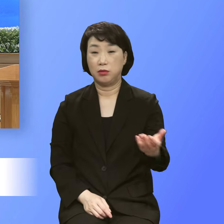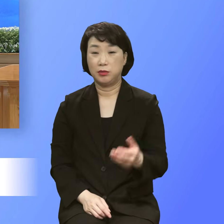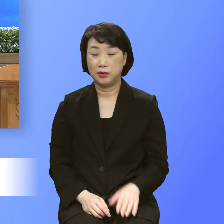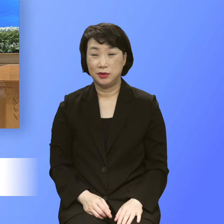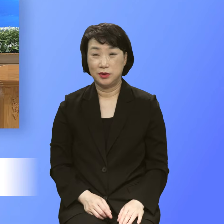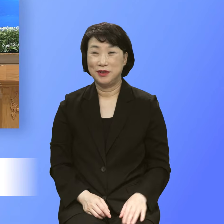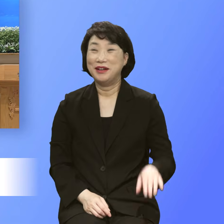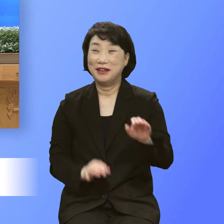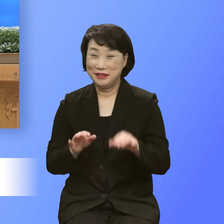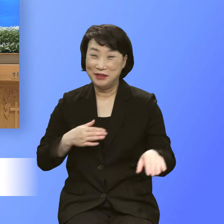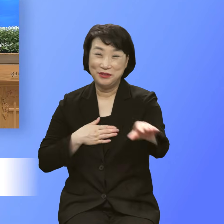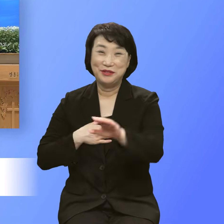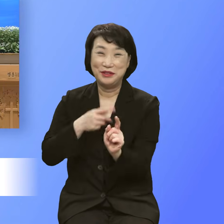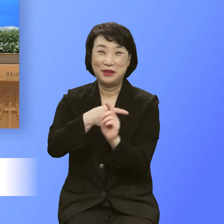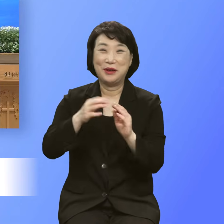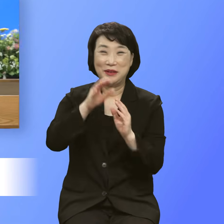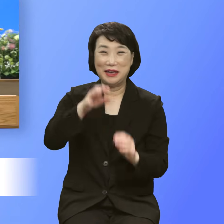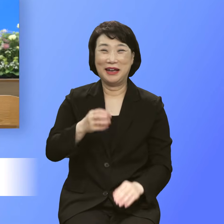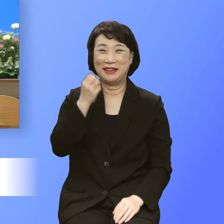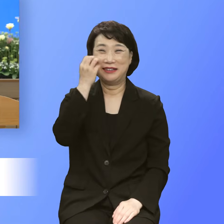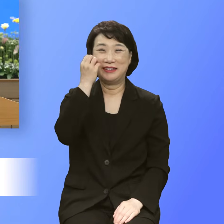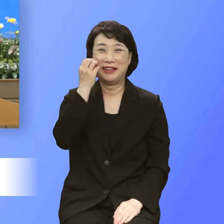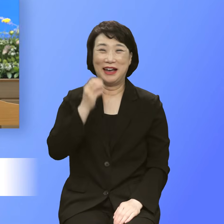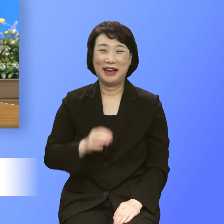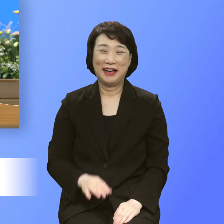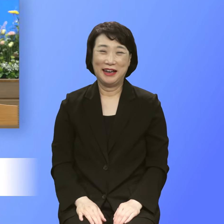근데 우리 현대중앙교회는 참 신기하지.